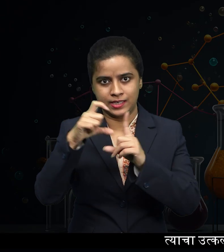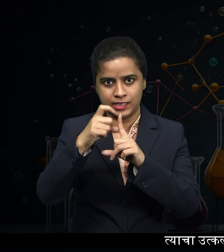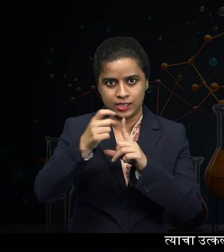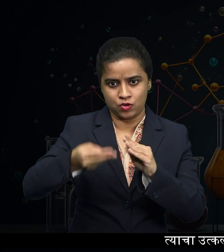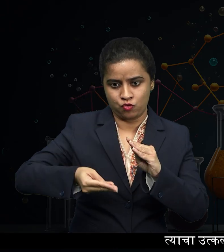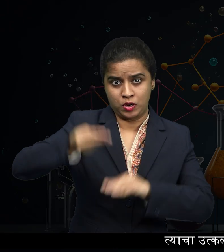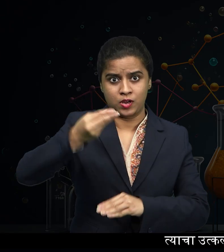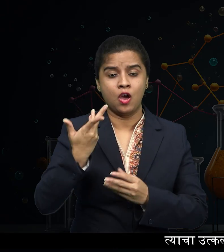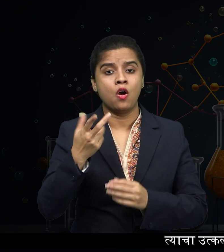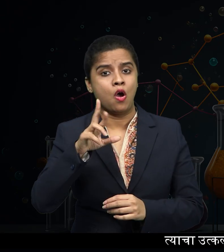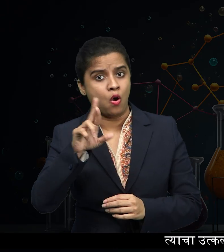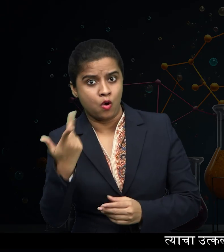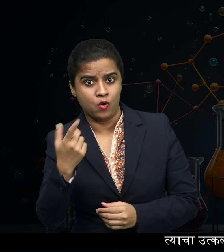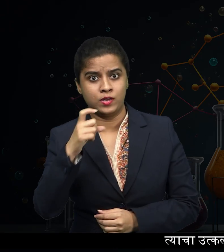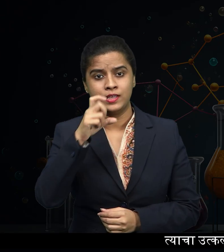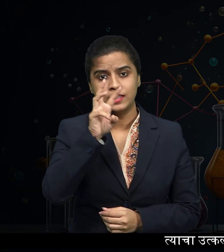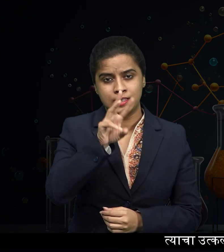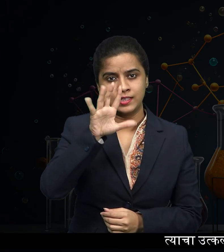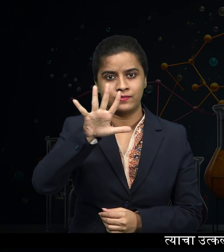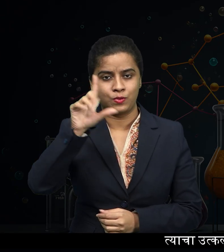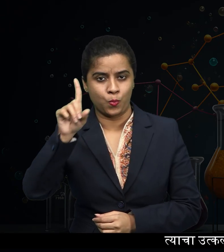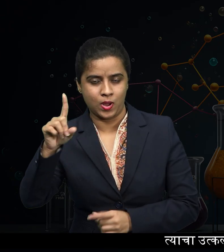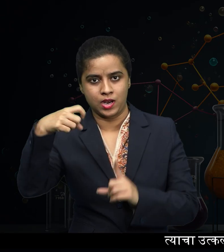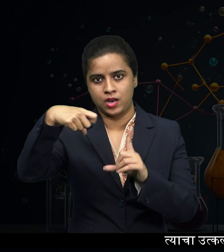78°C 351 K आहे,